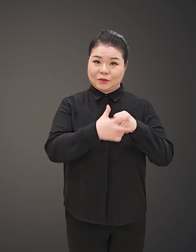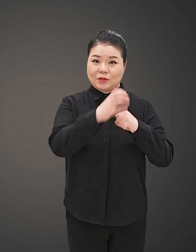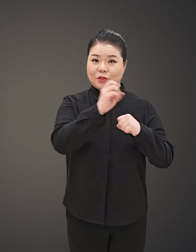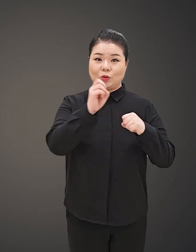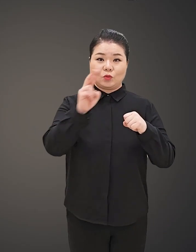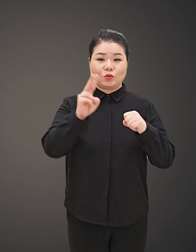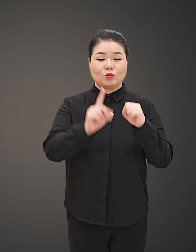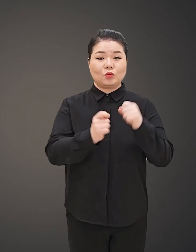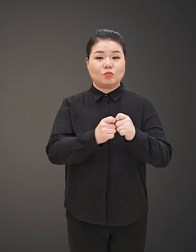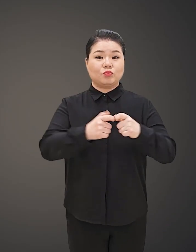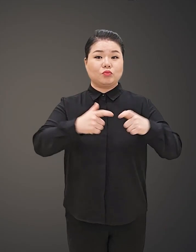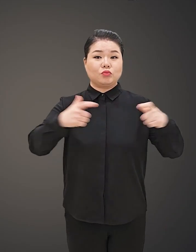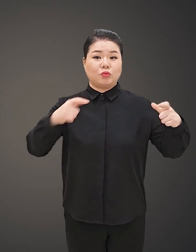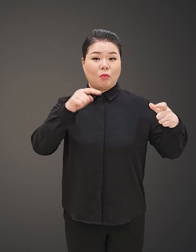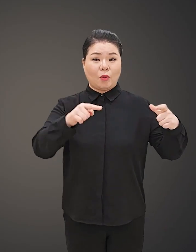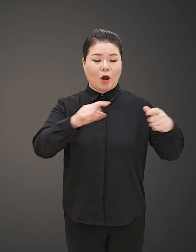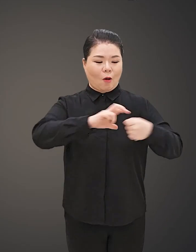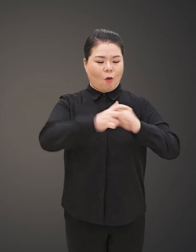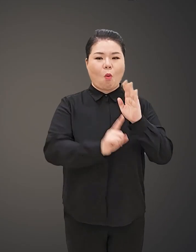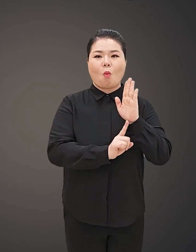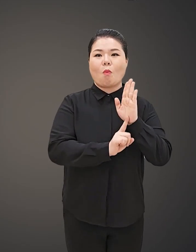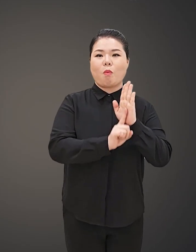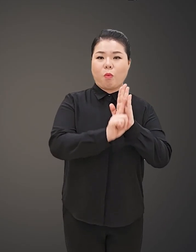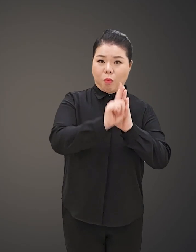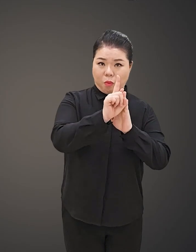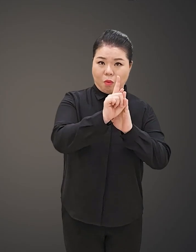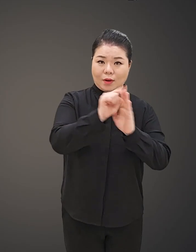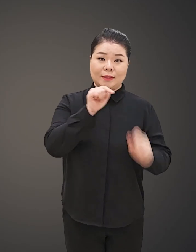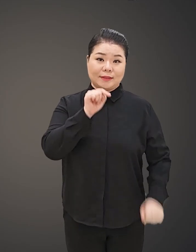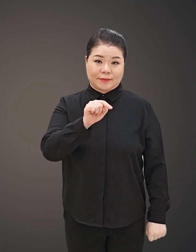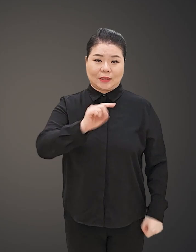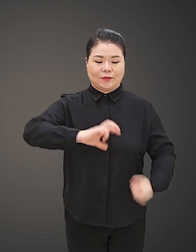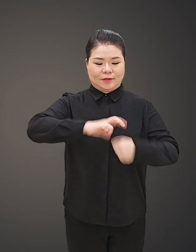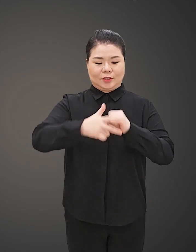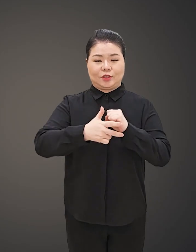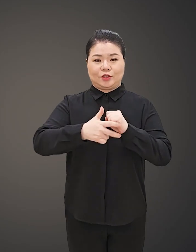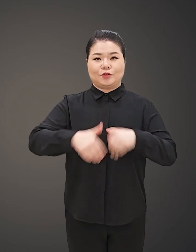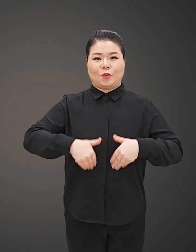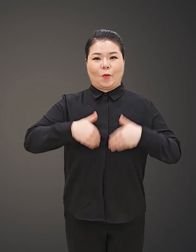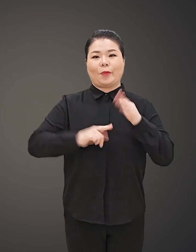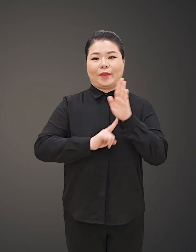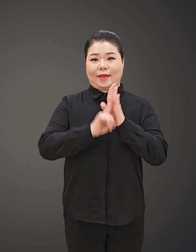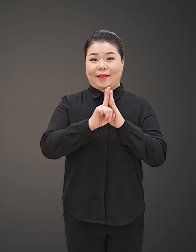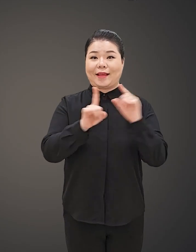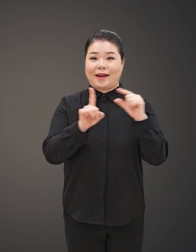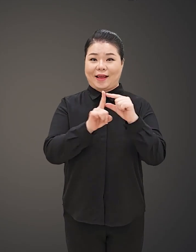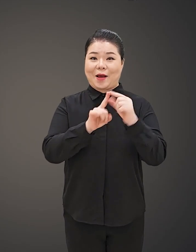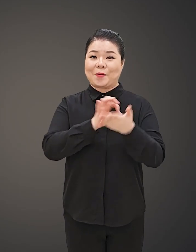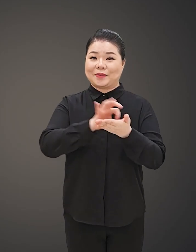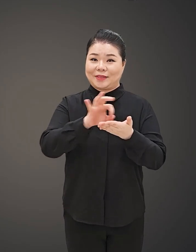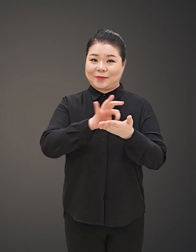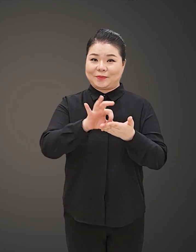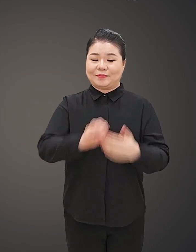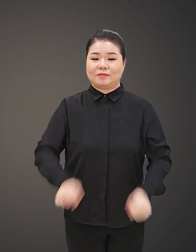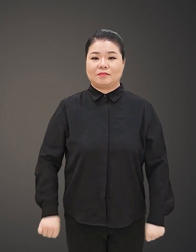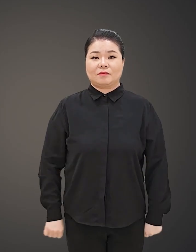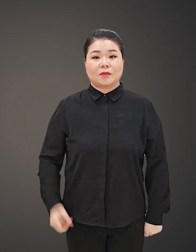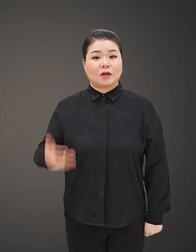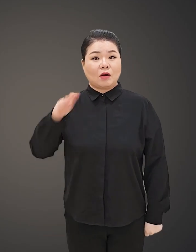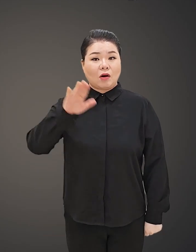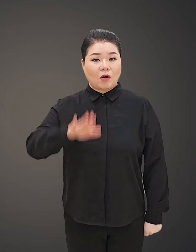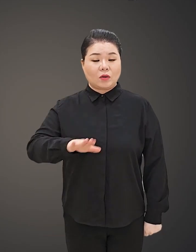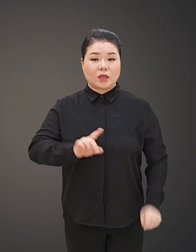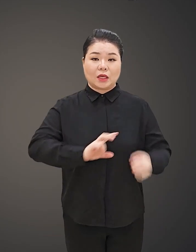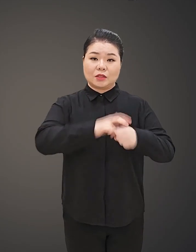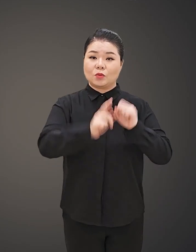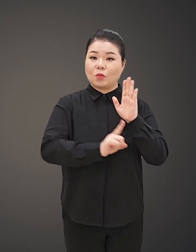이산화탄소 농도가 높아지면서 지구 대기의 온도가 올라가는 현상을 지구온난화라고 합니다. 그런데 이